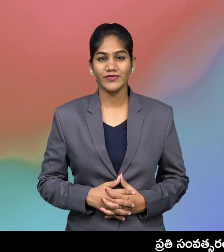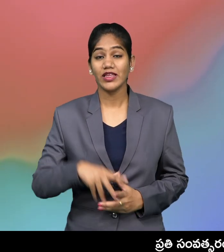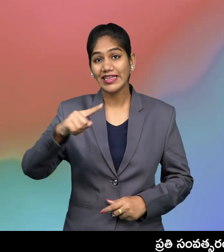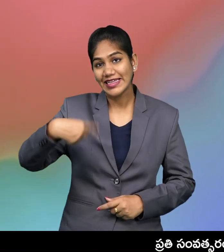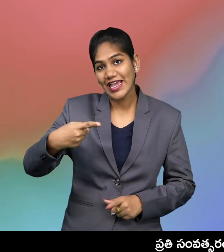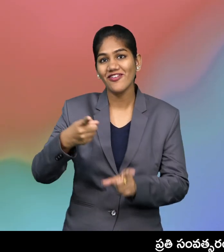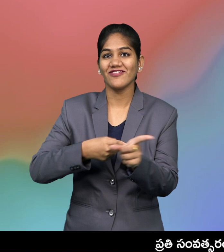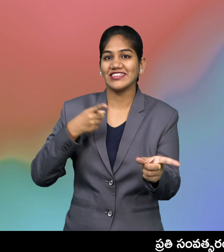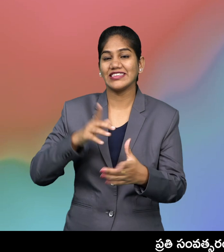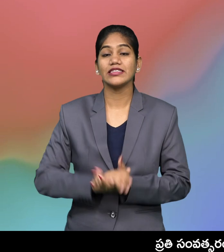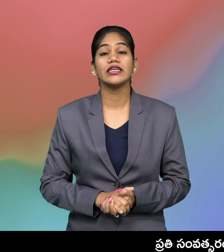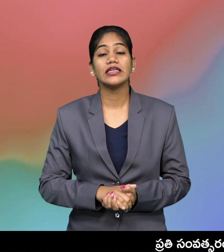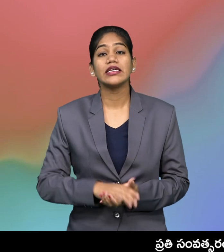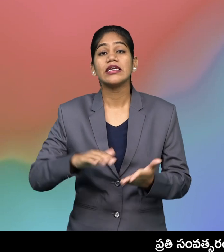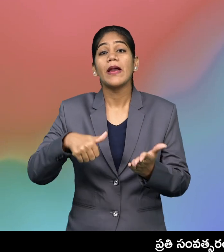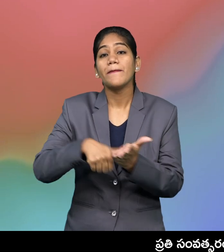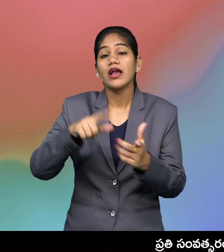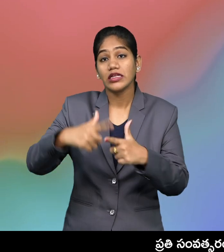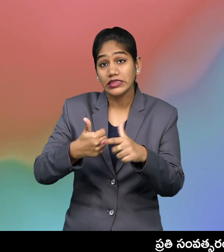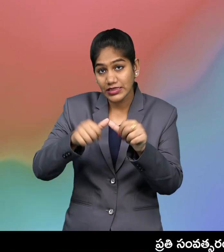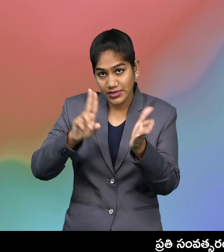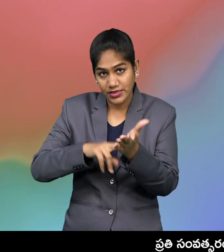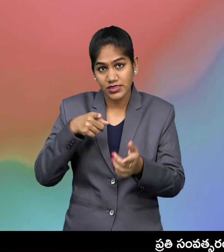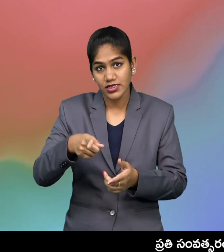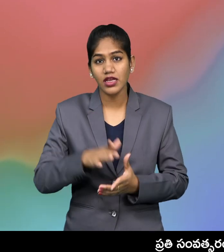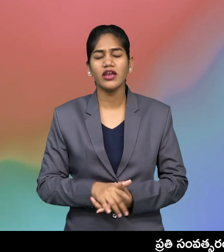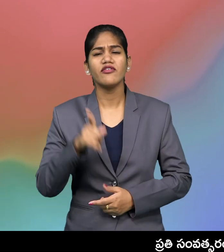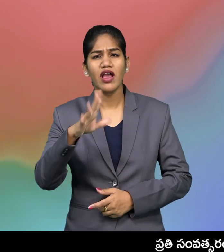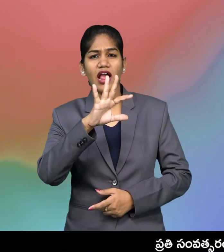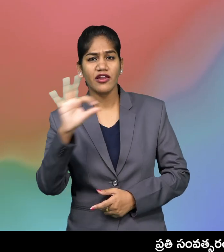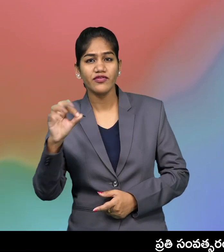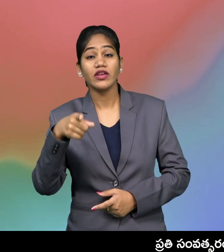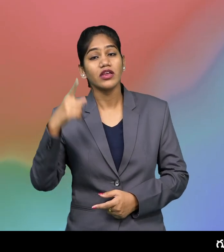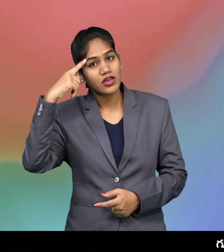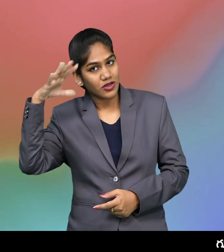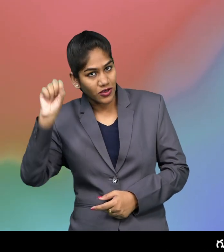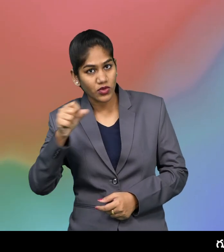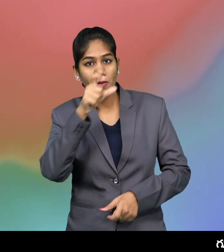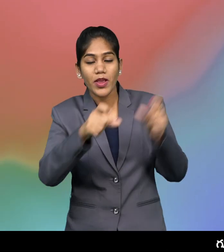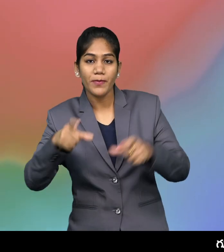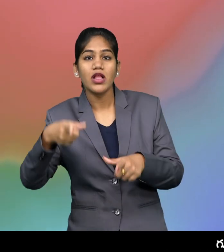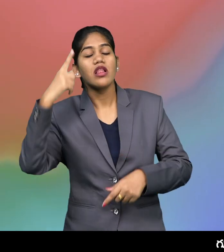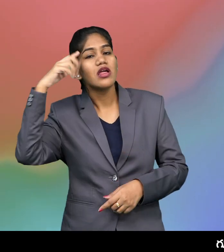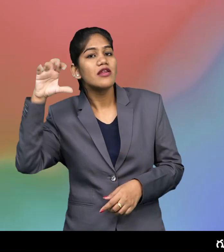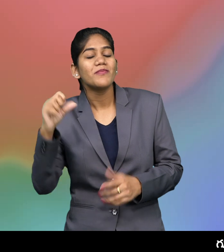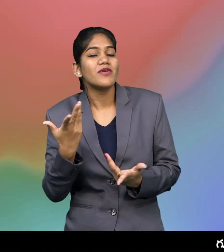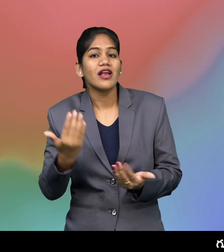ప్రతి సంవత్సరం జనవరిలో ప్రజలు రోడ్లపై సురక్షితంగా ఉండాలని గుర్తు చేయడానికి ఒక వారం